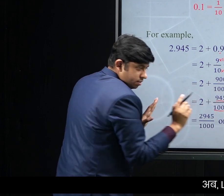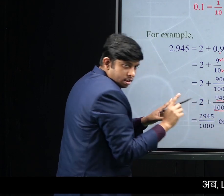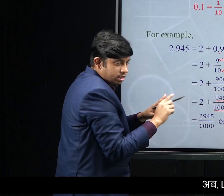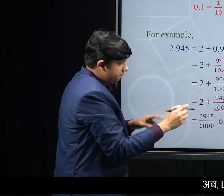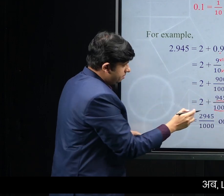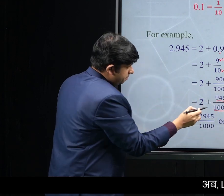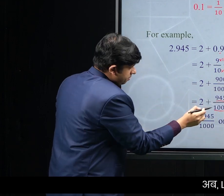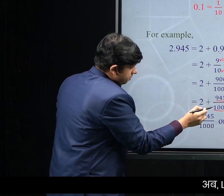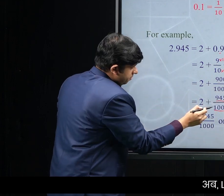கிடைக்கிறது.